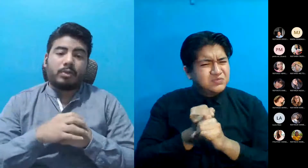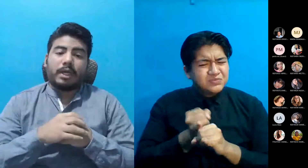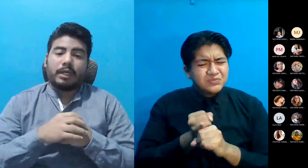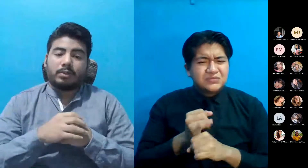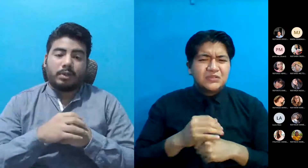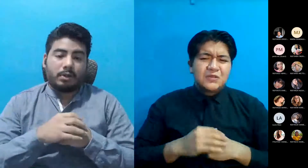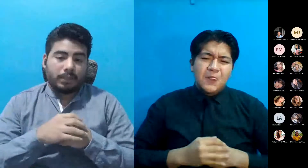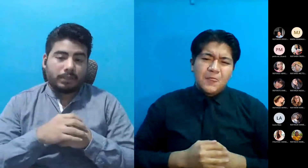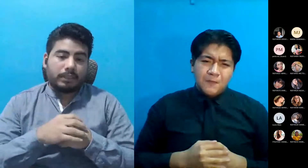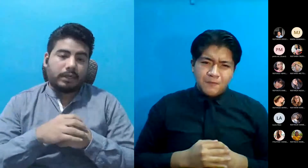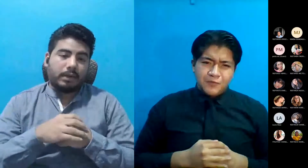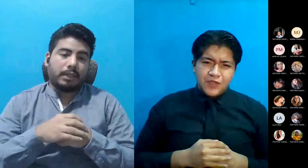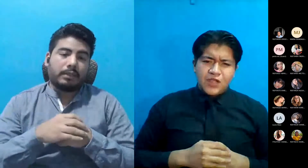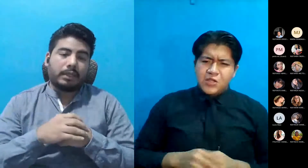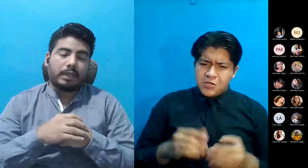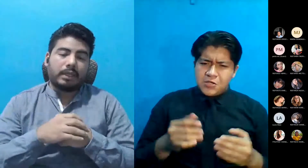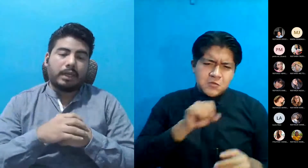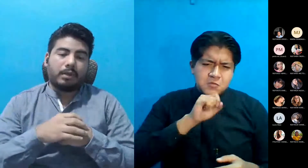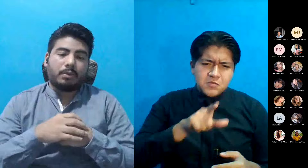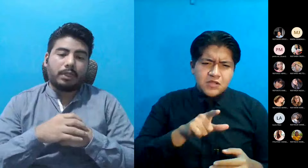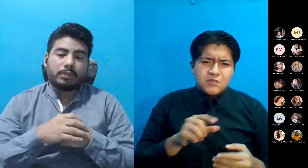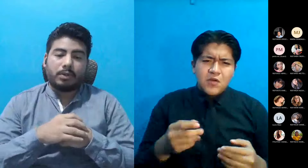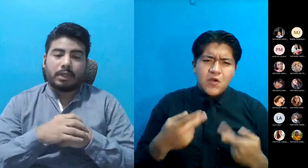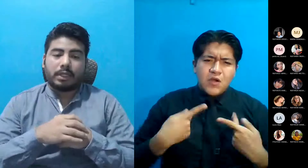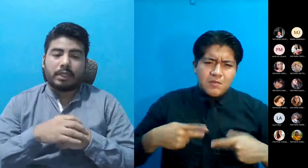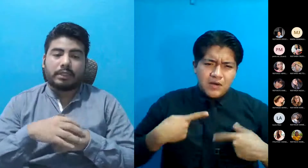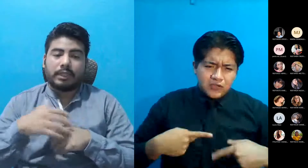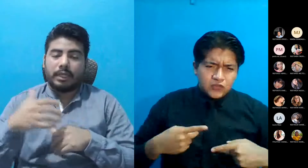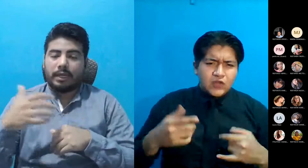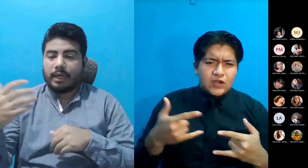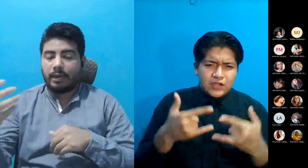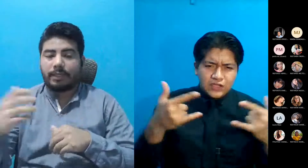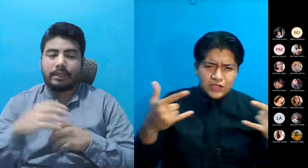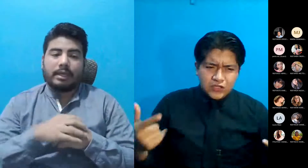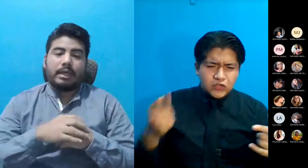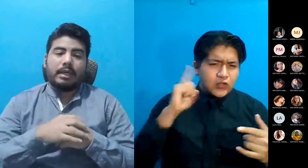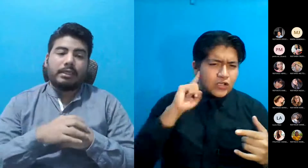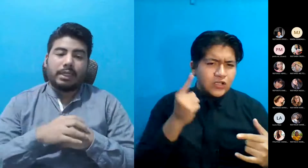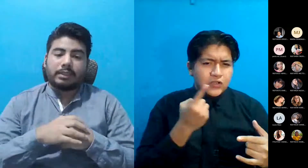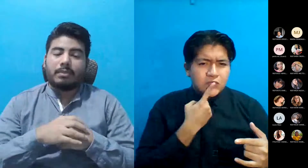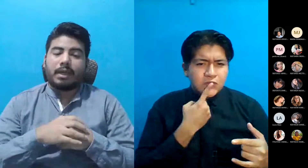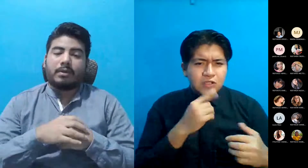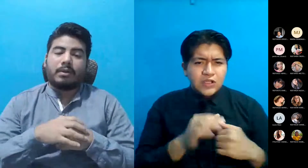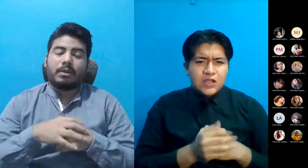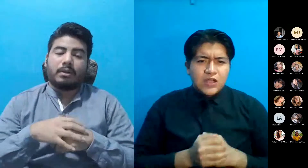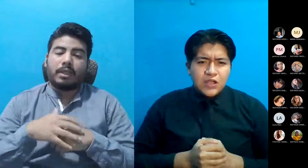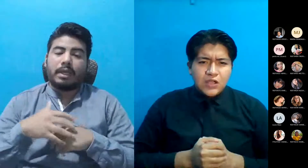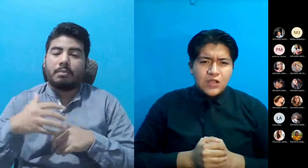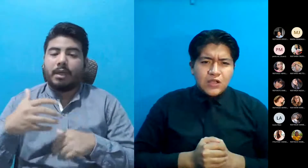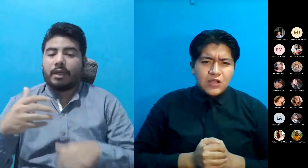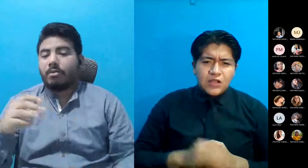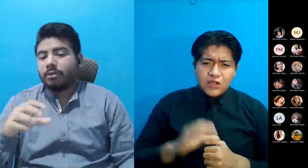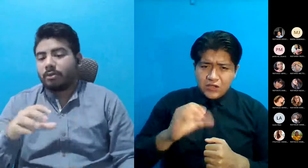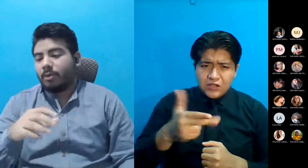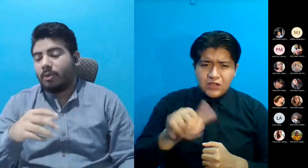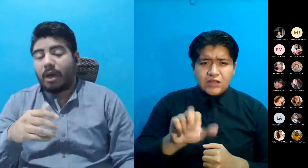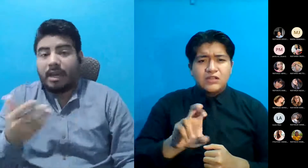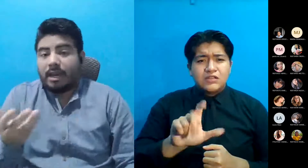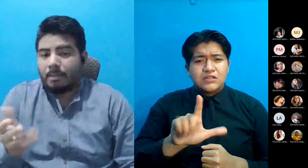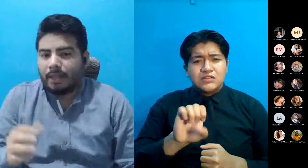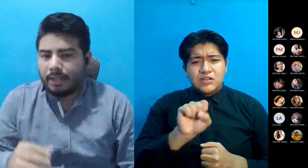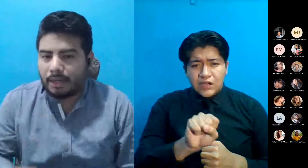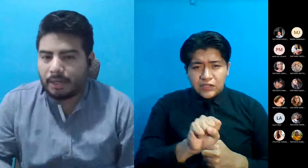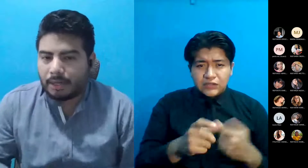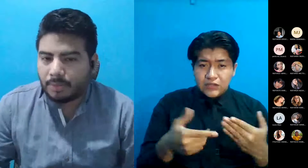Tenemos un personaje histórico bastante relevante en la comunidad sorda, que es el abad Charles Michael de LP, que